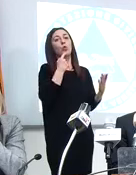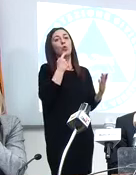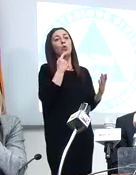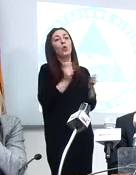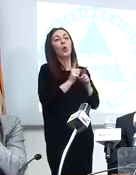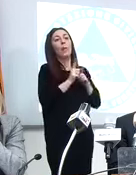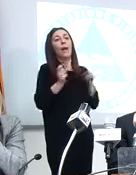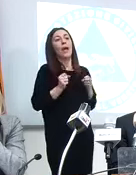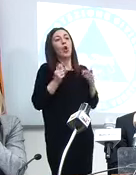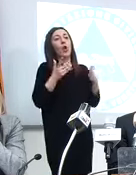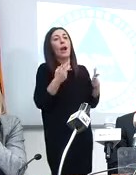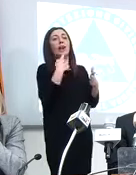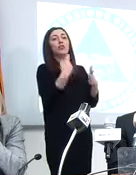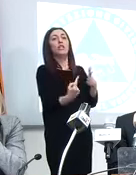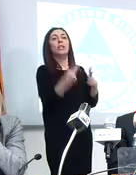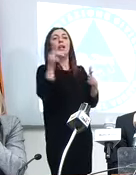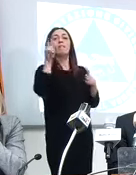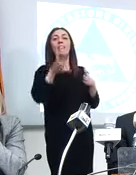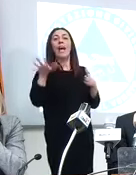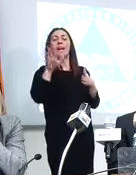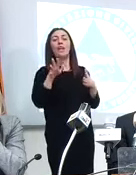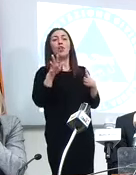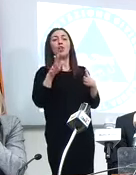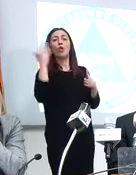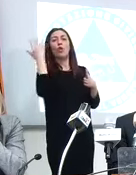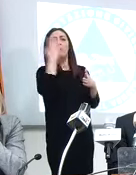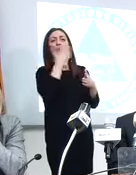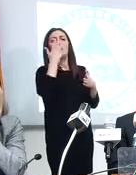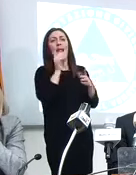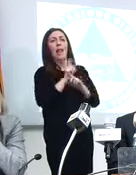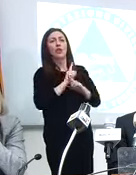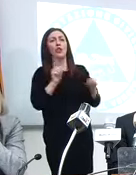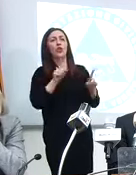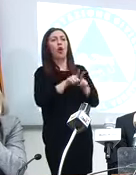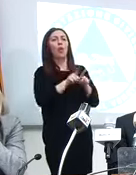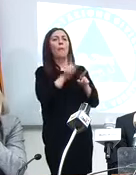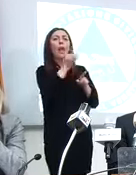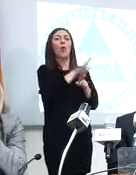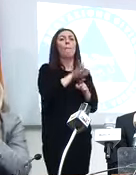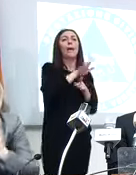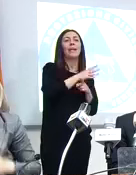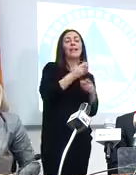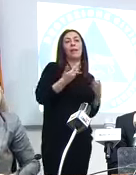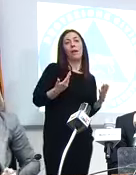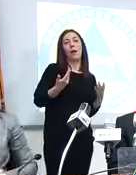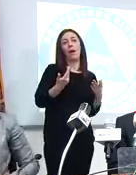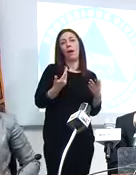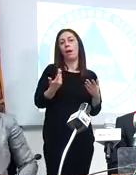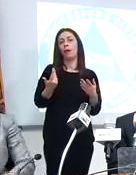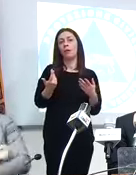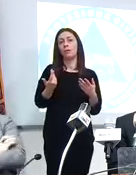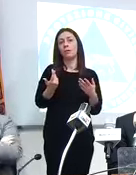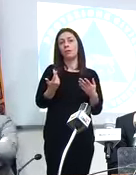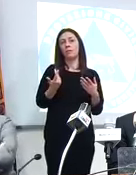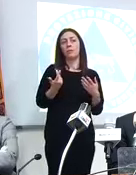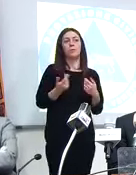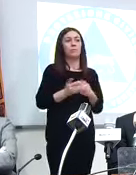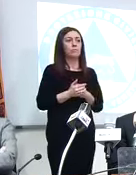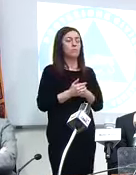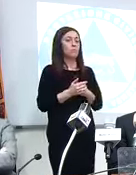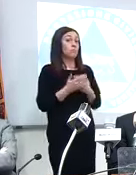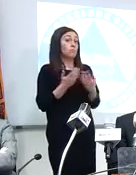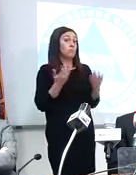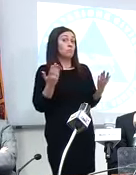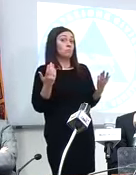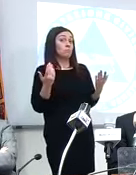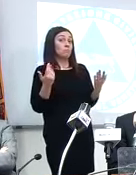stessi errori della Lombardia, che ha ricevuto per 54 volte delle letterine da... E poi probabilmente so che